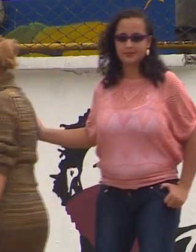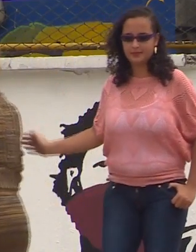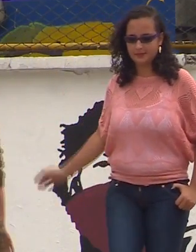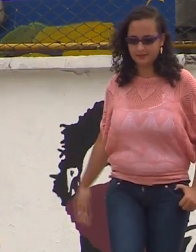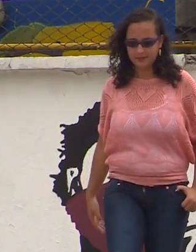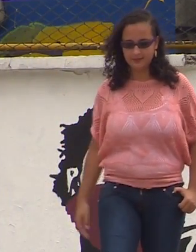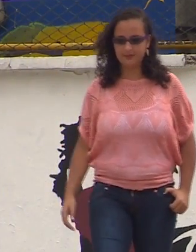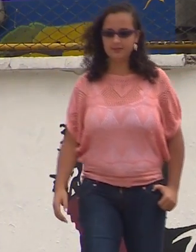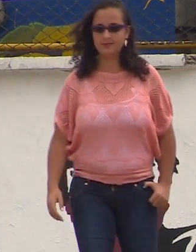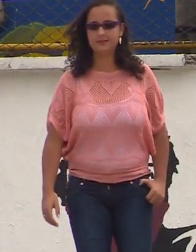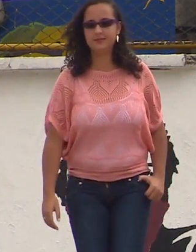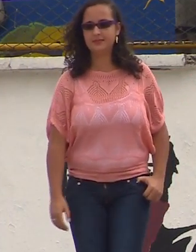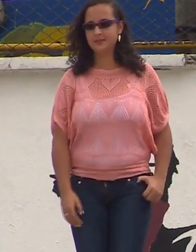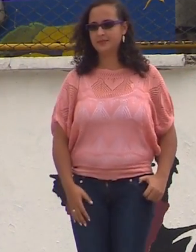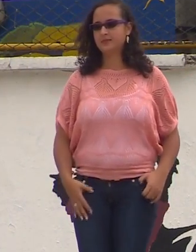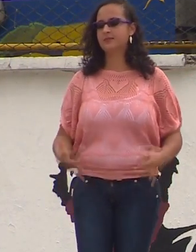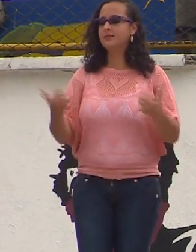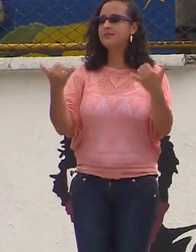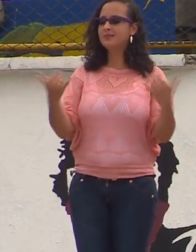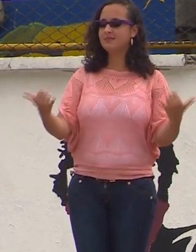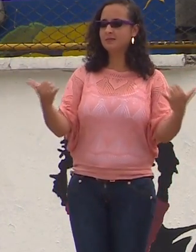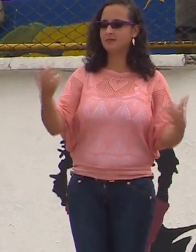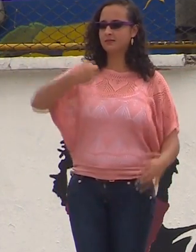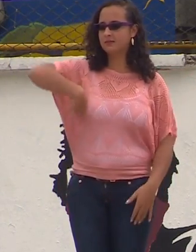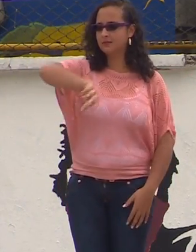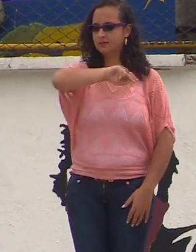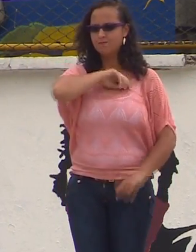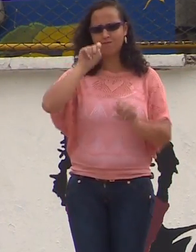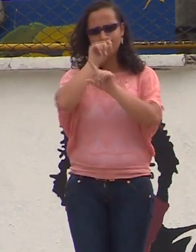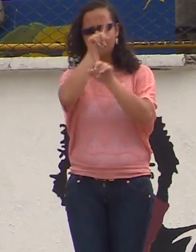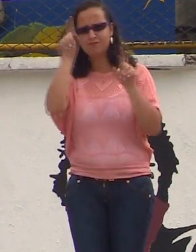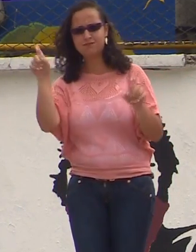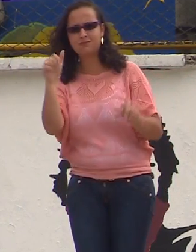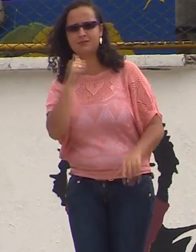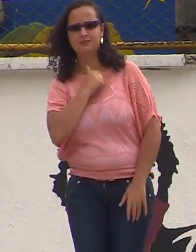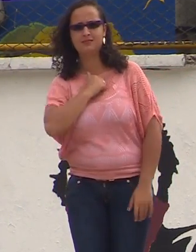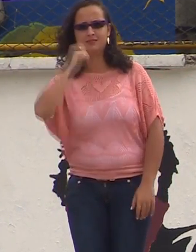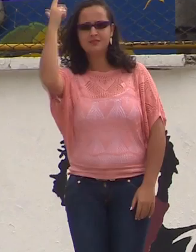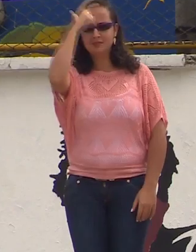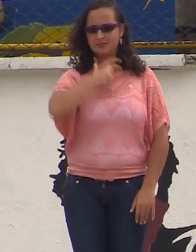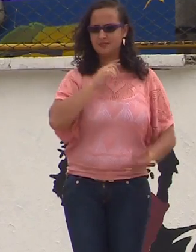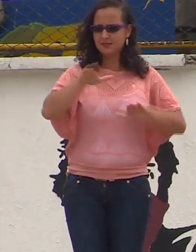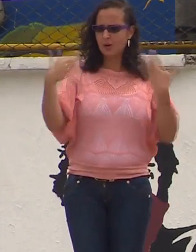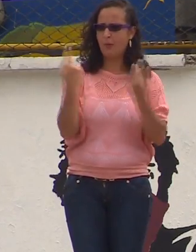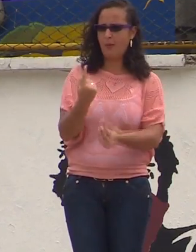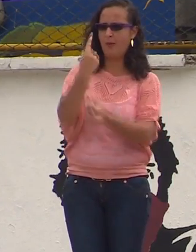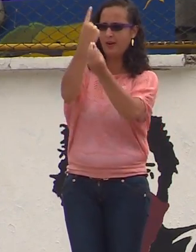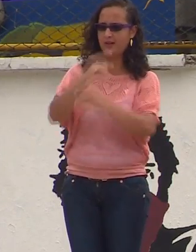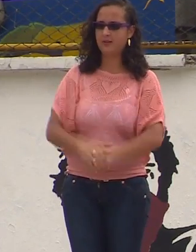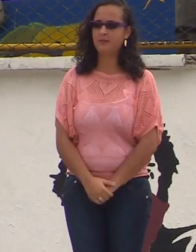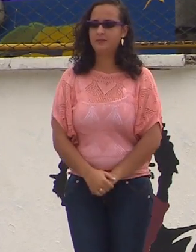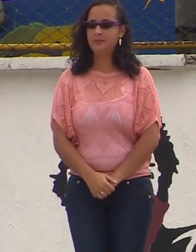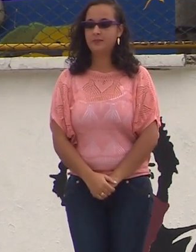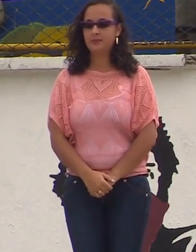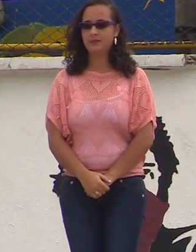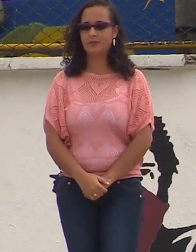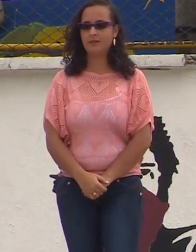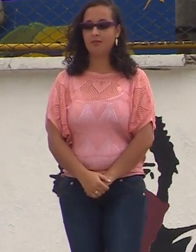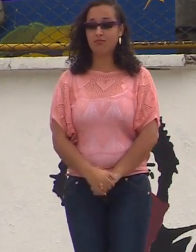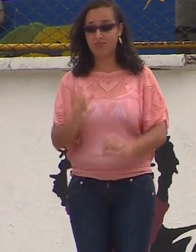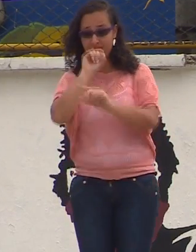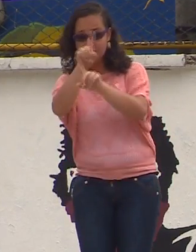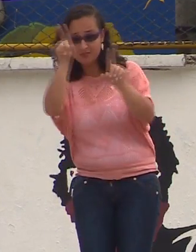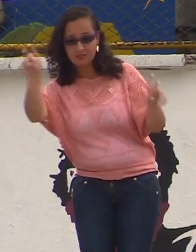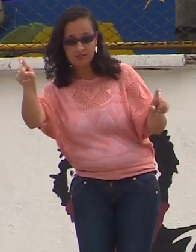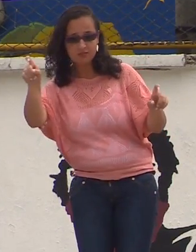seriedad, con criterio académico y político. ¿Ayuda el tropel